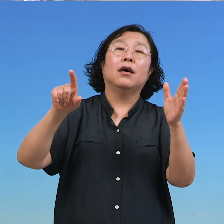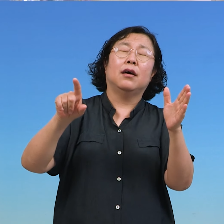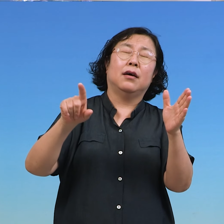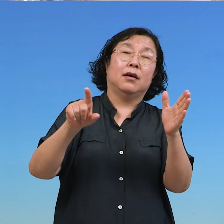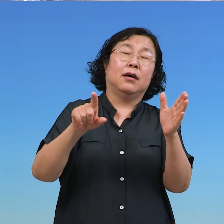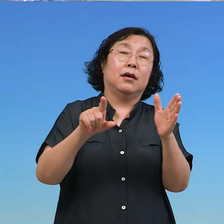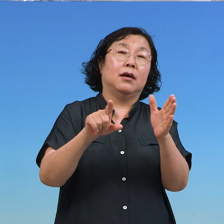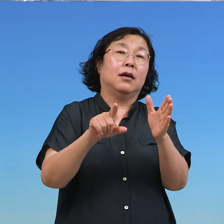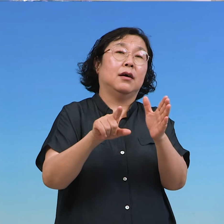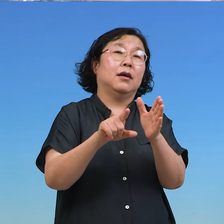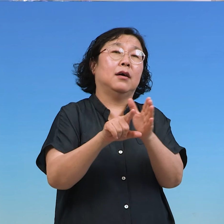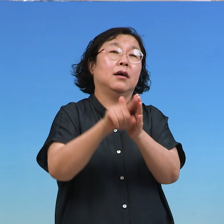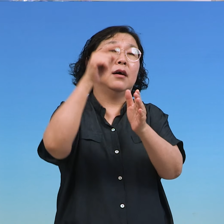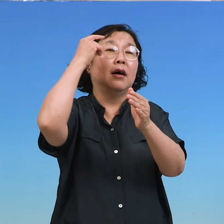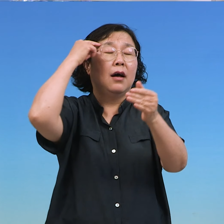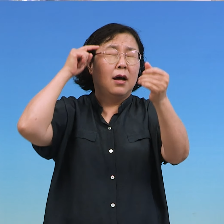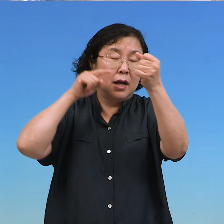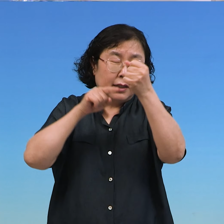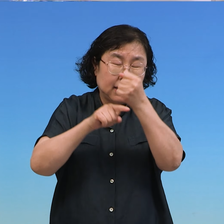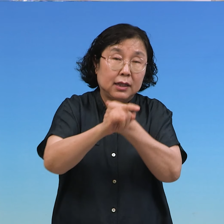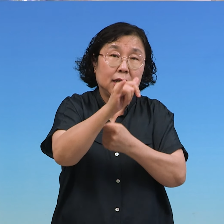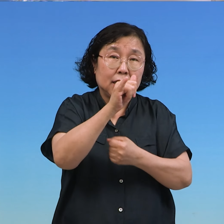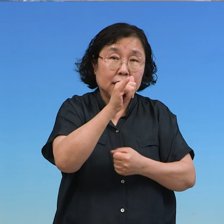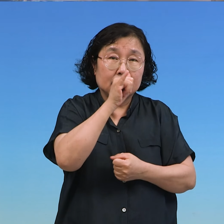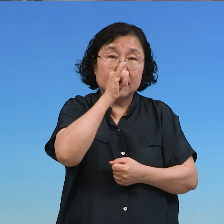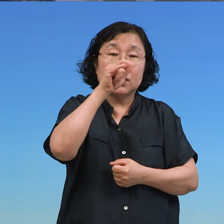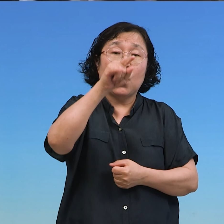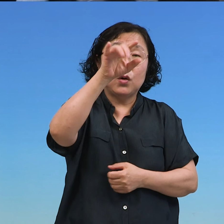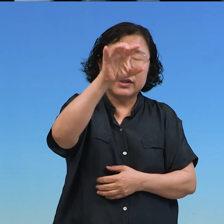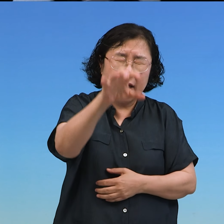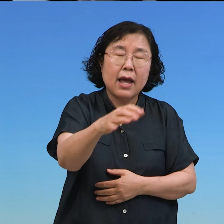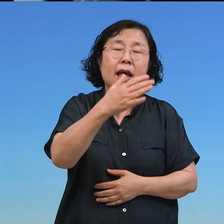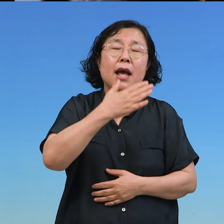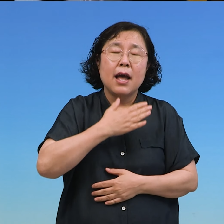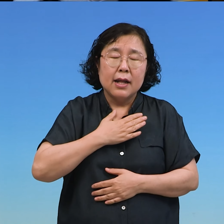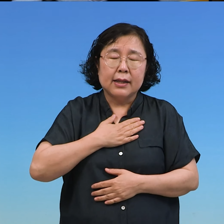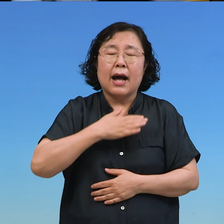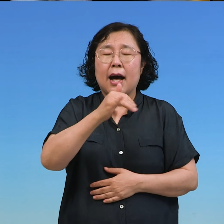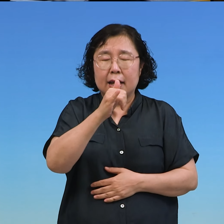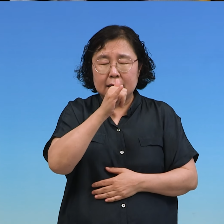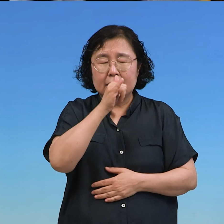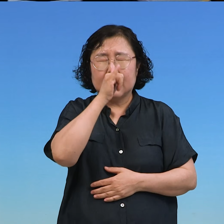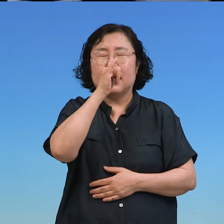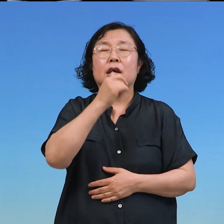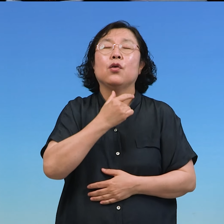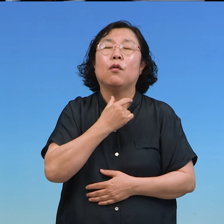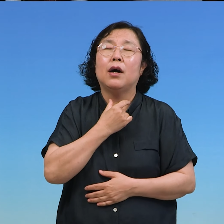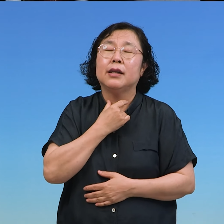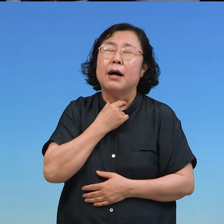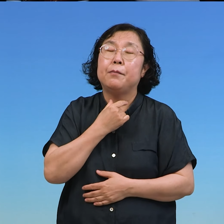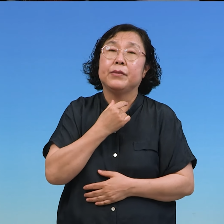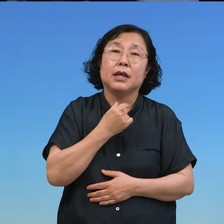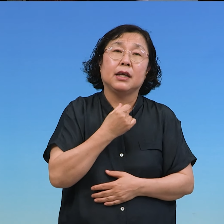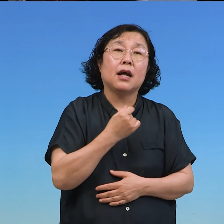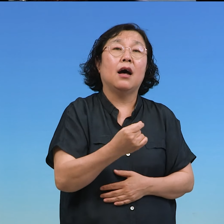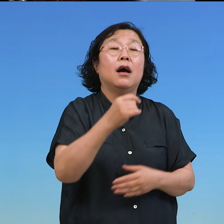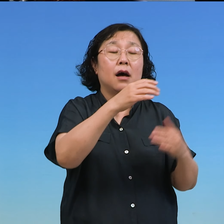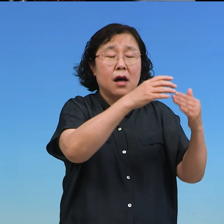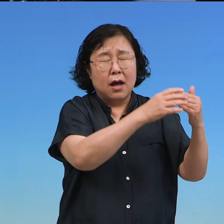뜻하신 그곳에 나 믿기 원합니다 나 믿기